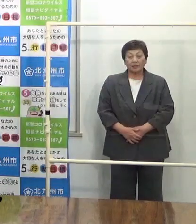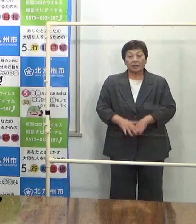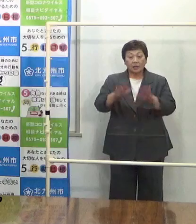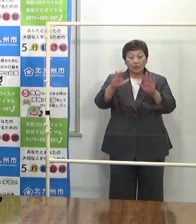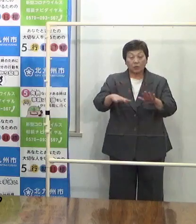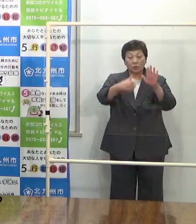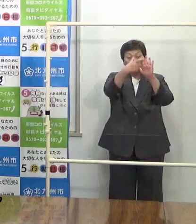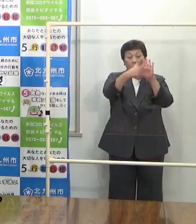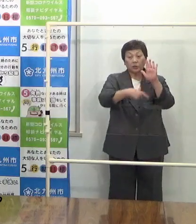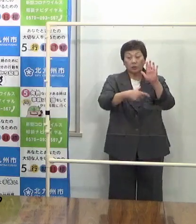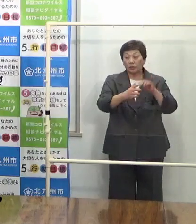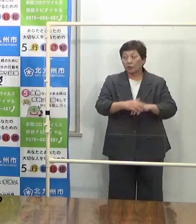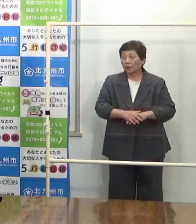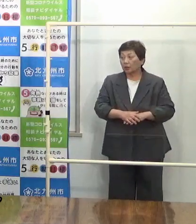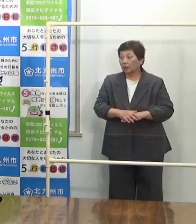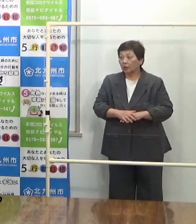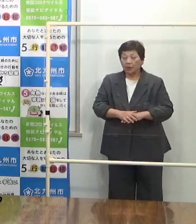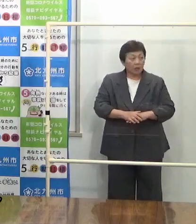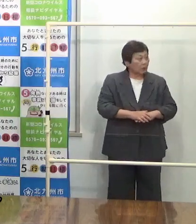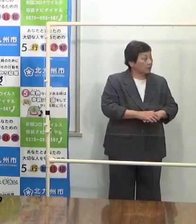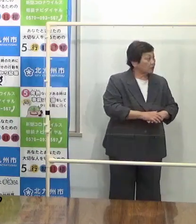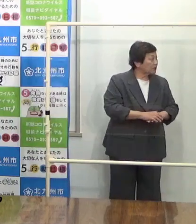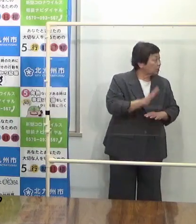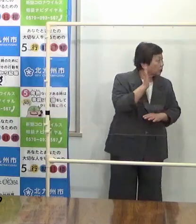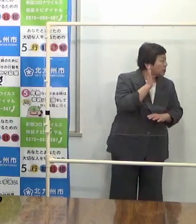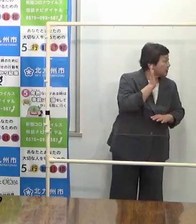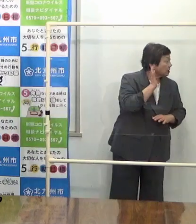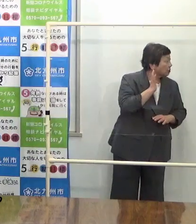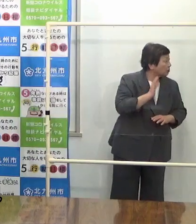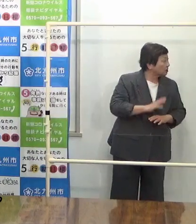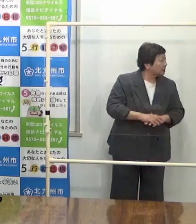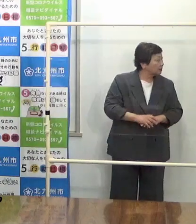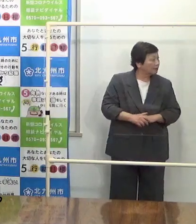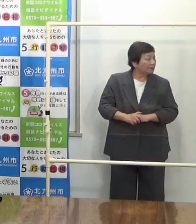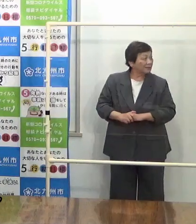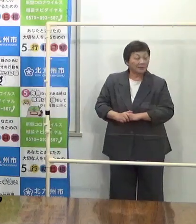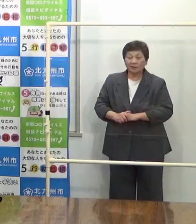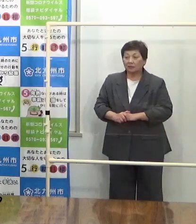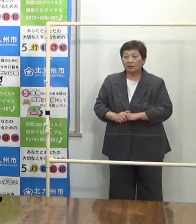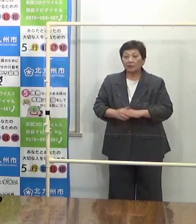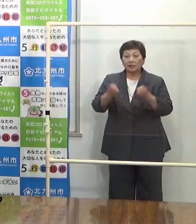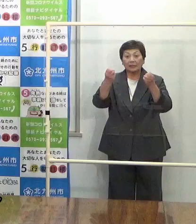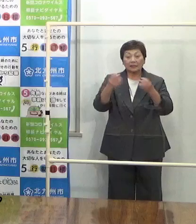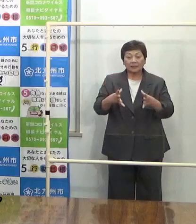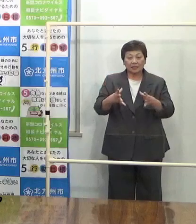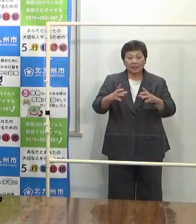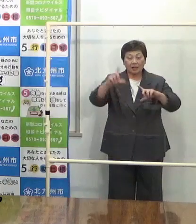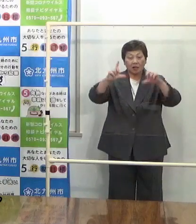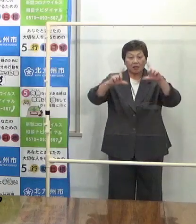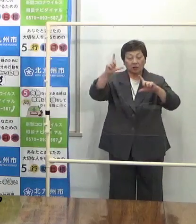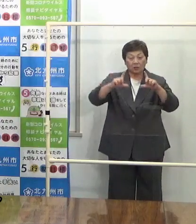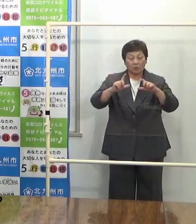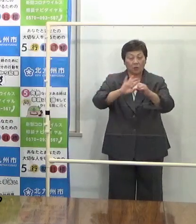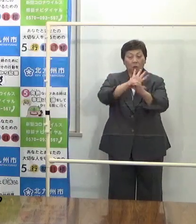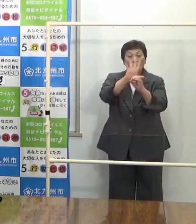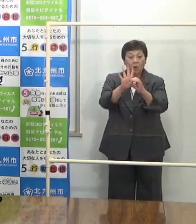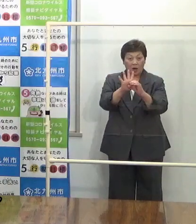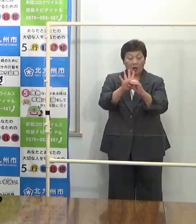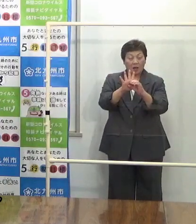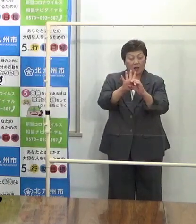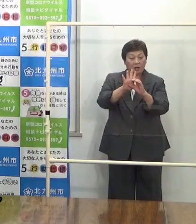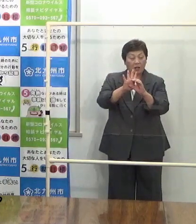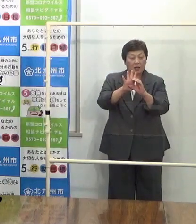今日のテーマは2つ目でございます。最初に新型コロナの現状と対応につきま